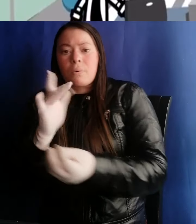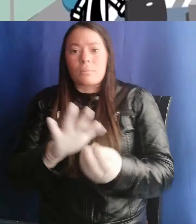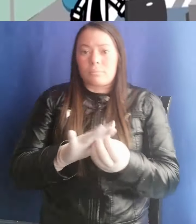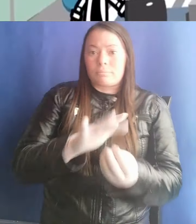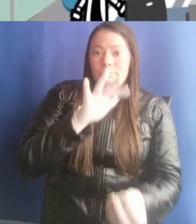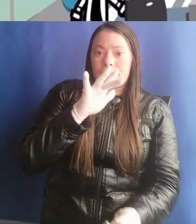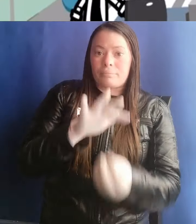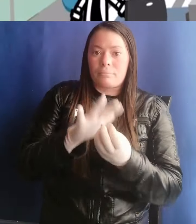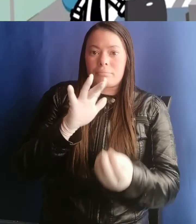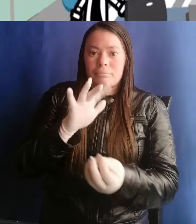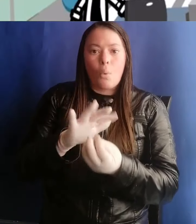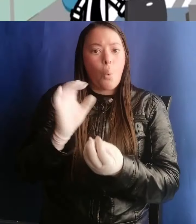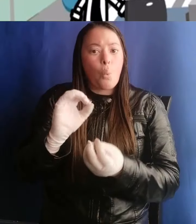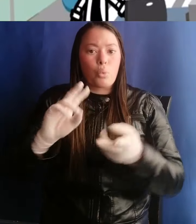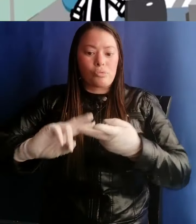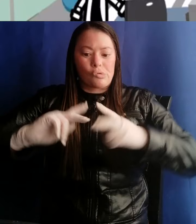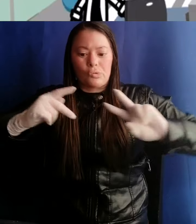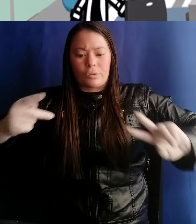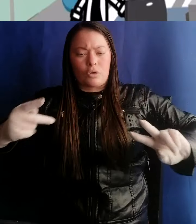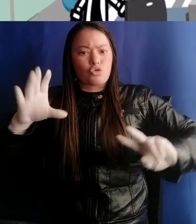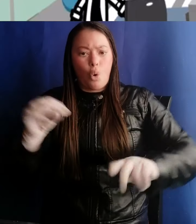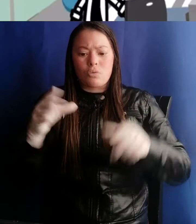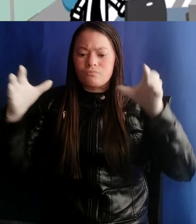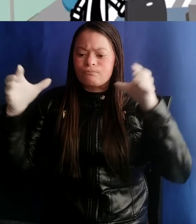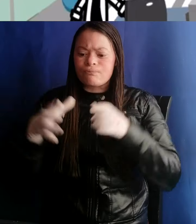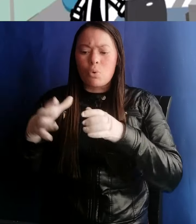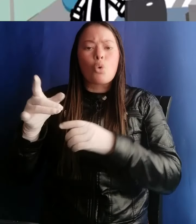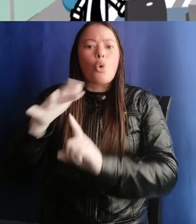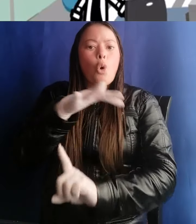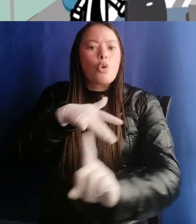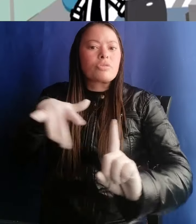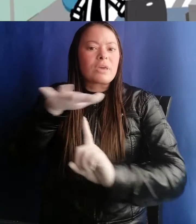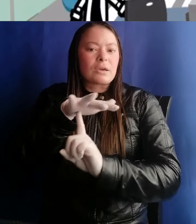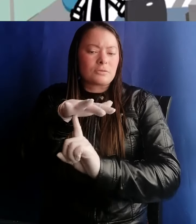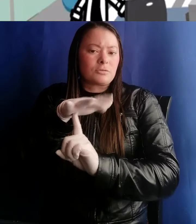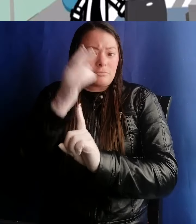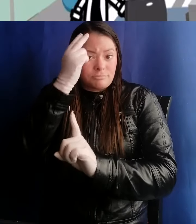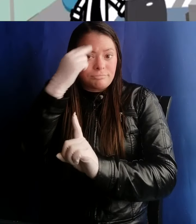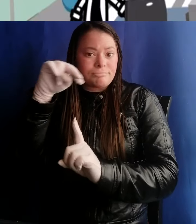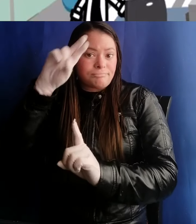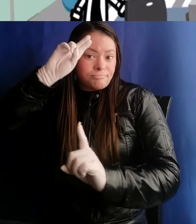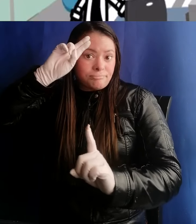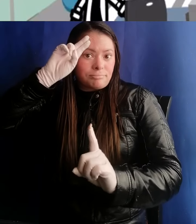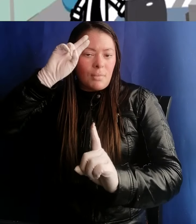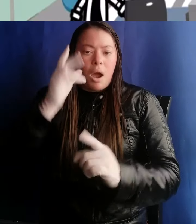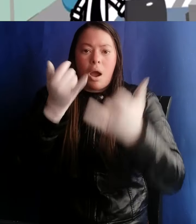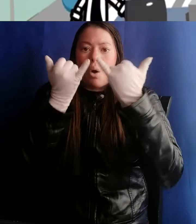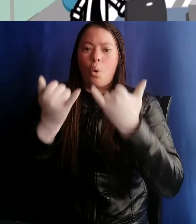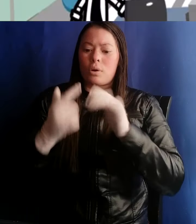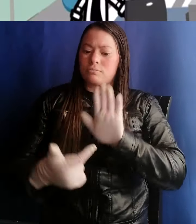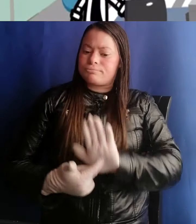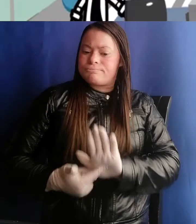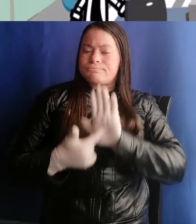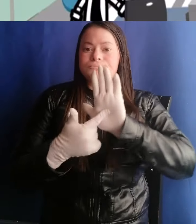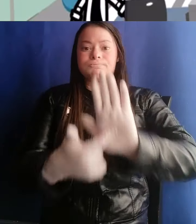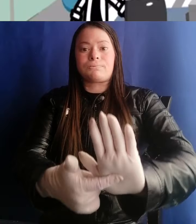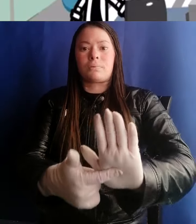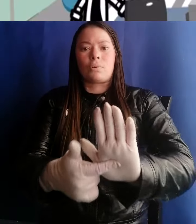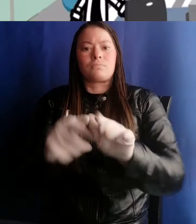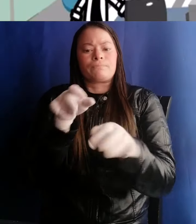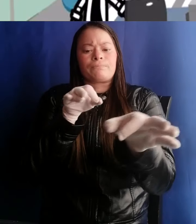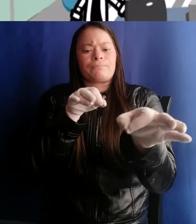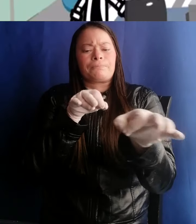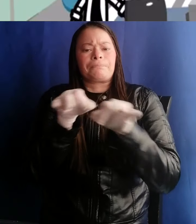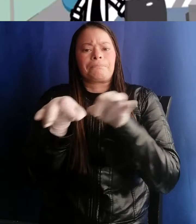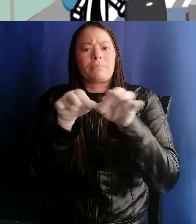lógica, transitando oportunamente de lo abstracto a lo concreto, o viceversa, todo en un contexto